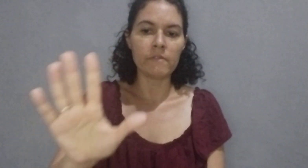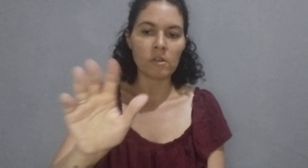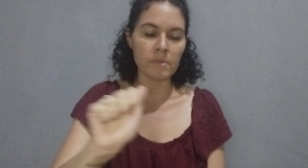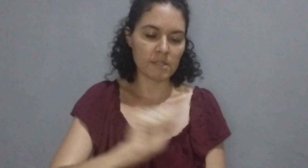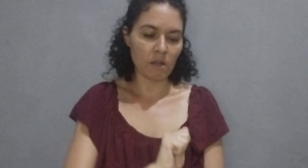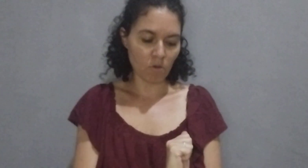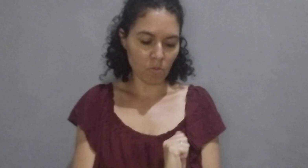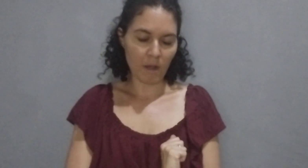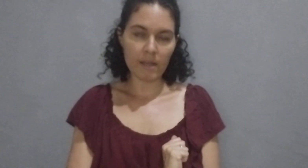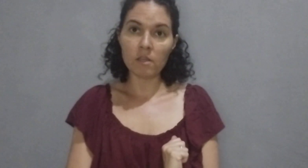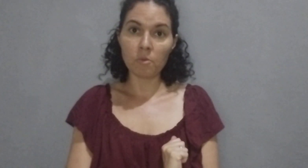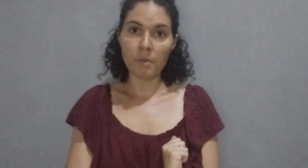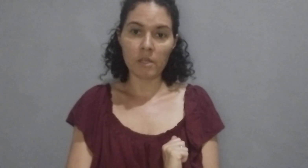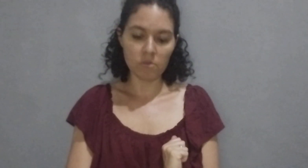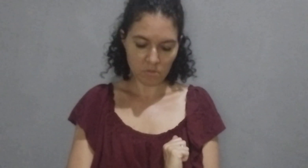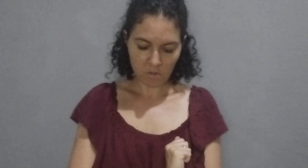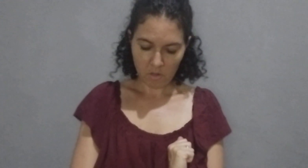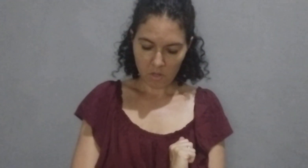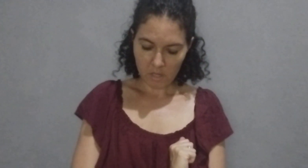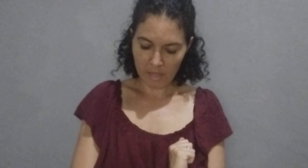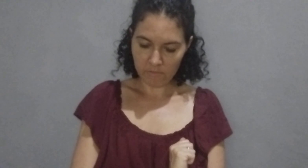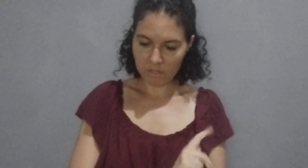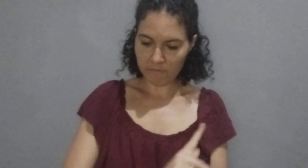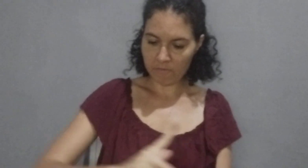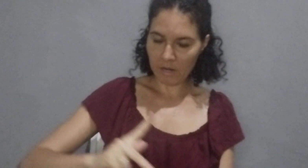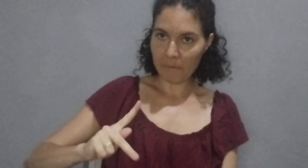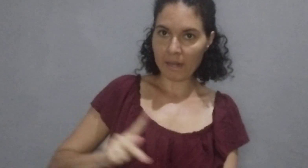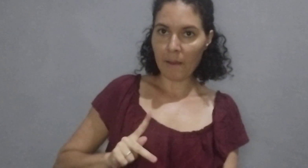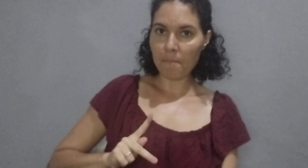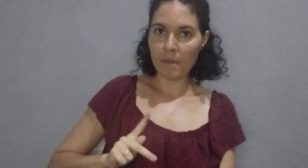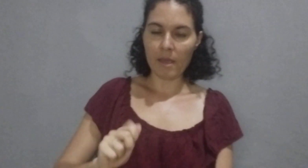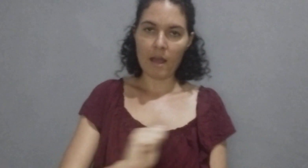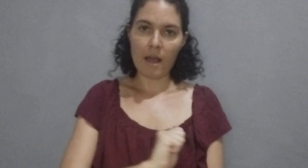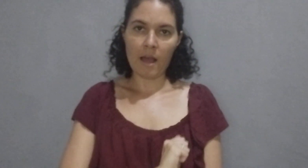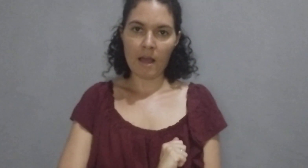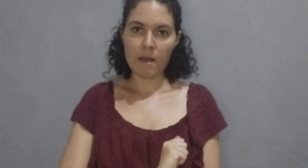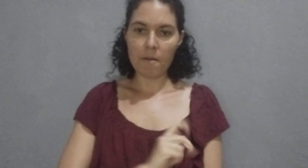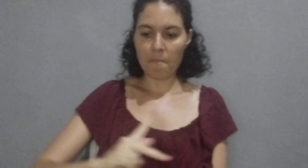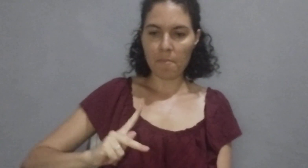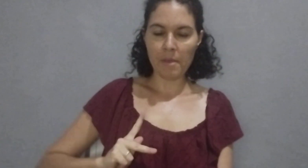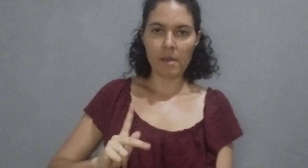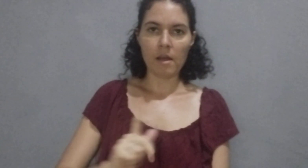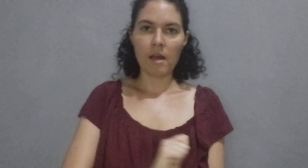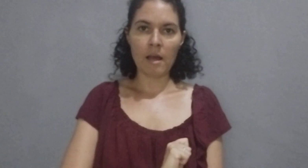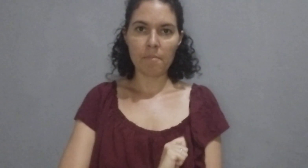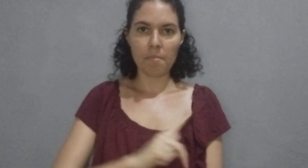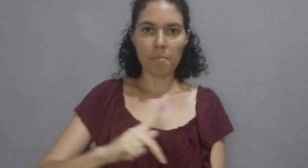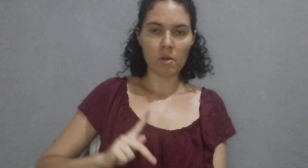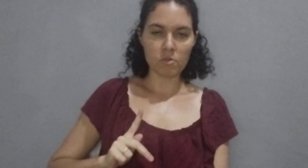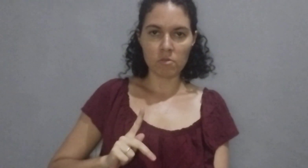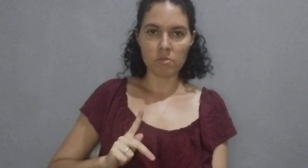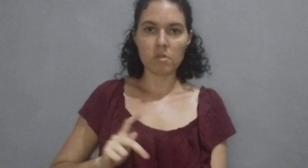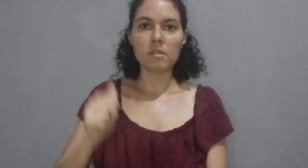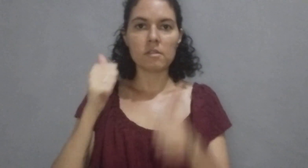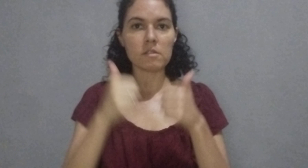vai começar com o A aqui no peito. E aí, você vai virar pra cá, P. A, P. Apóstolos.